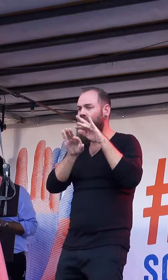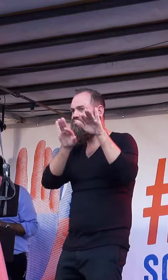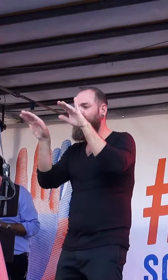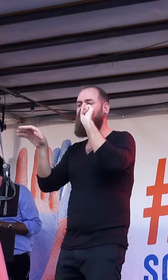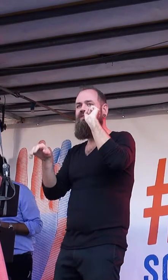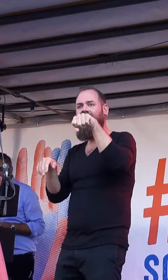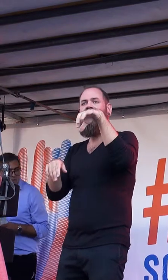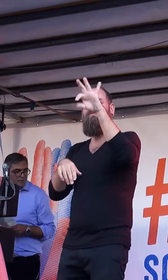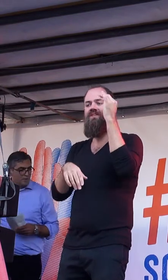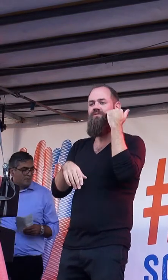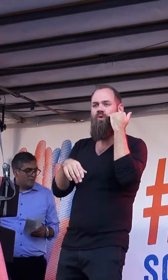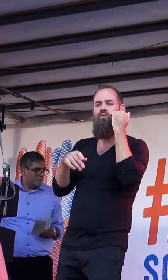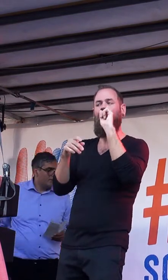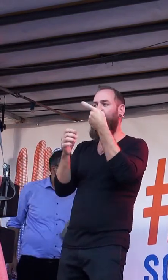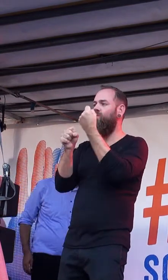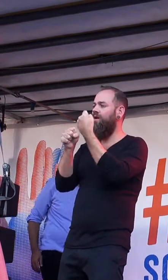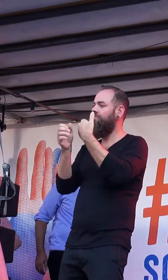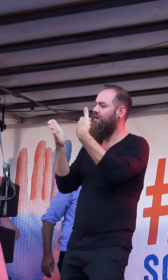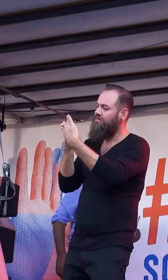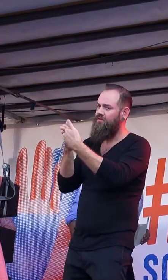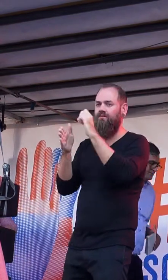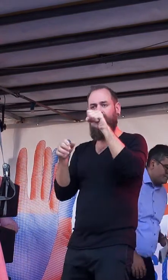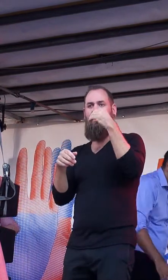allen Dingen sicher leben dürfen.